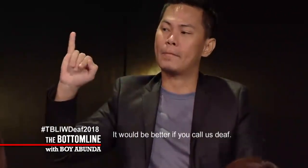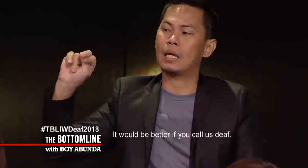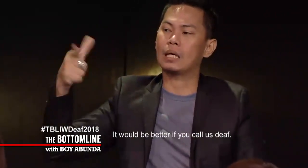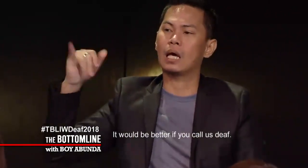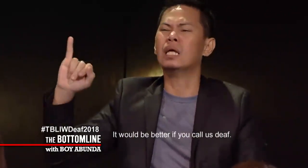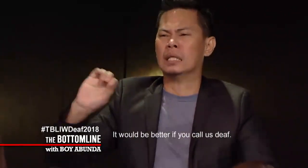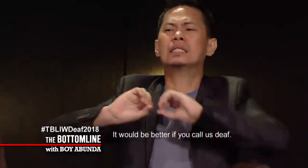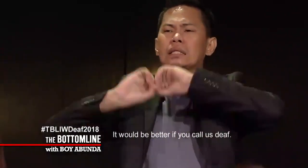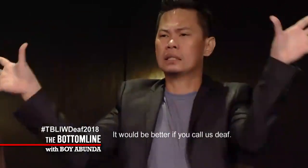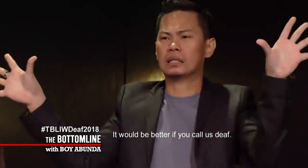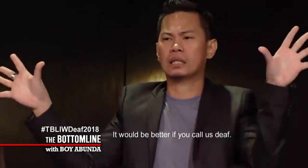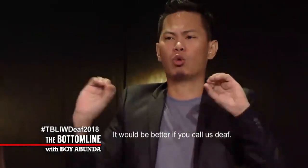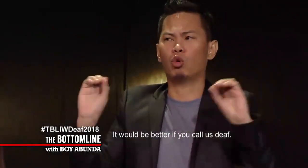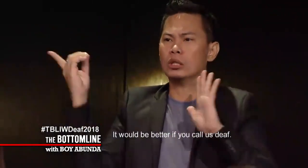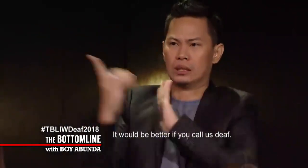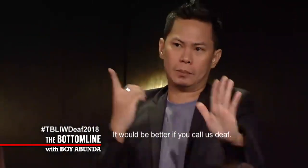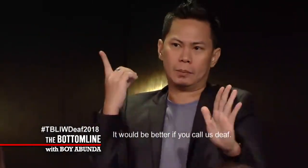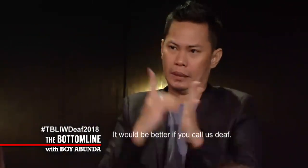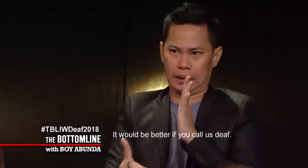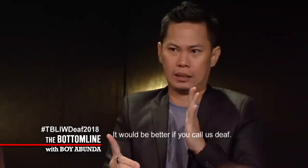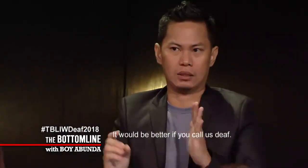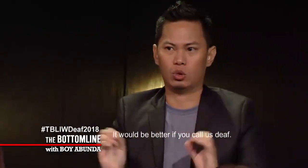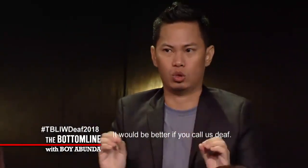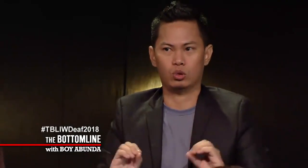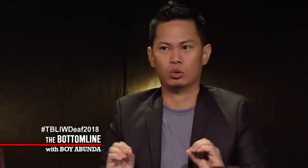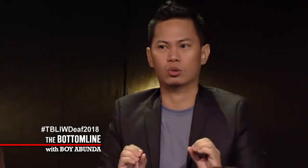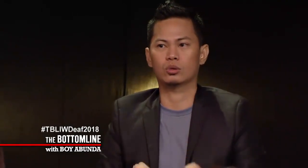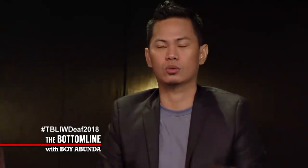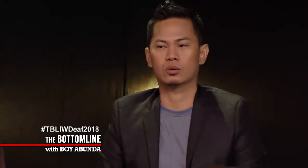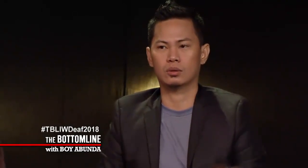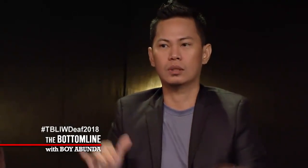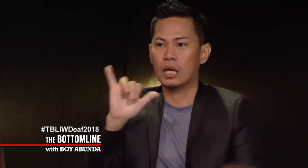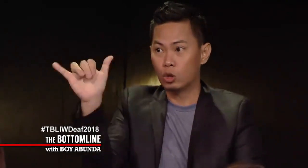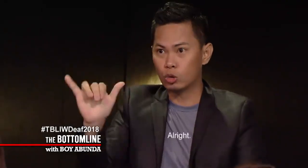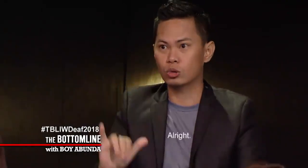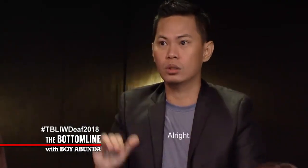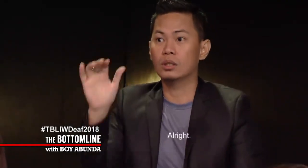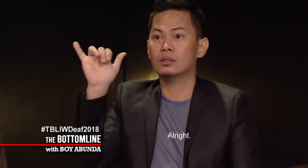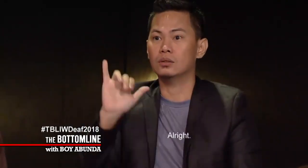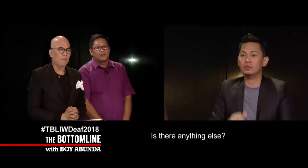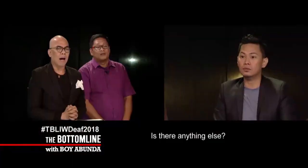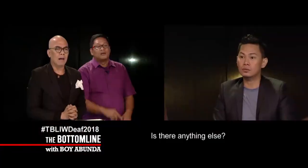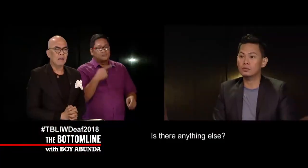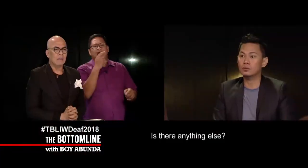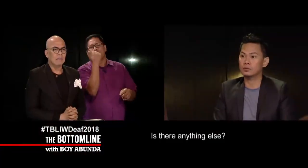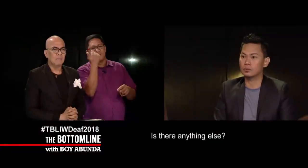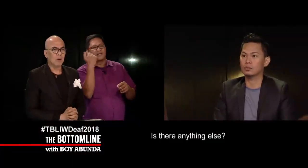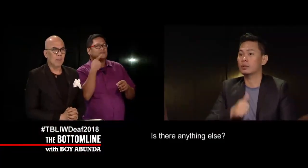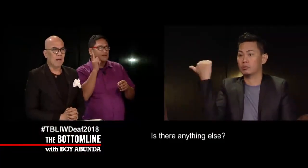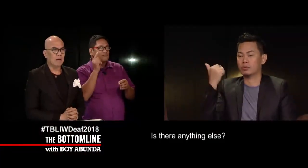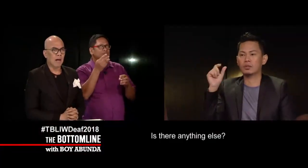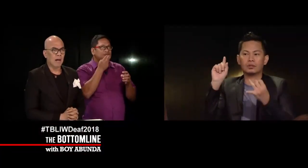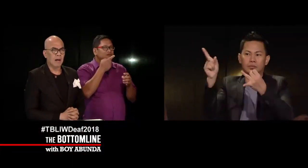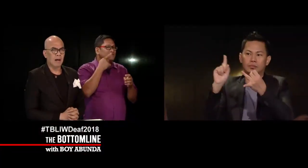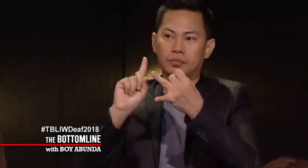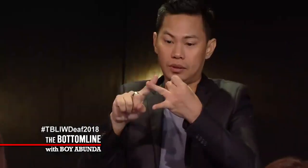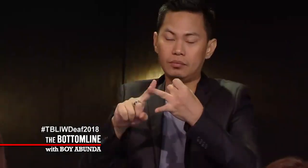pipi. Mas maganda po, deaf po, o kaya bingi po. Okay po? Okay. Alright. Ano pa? Meron pa